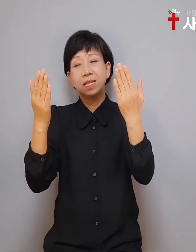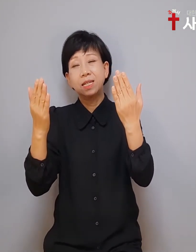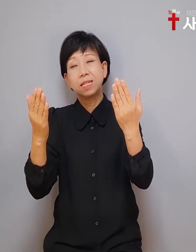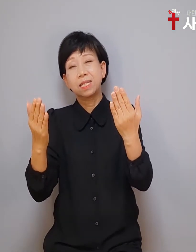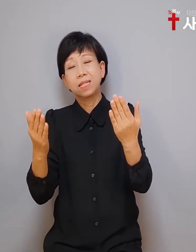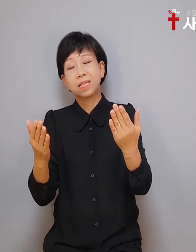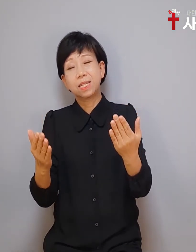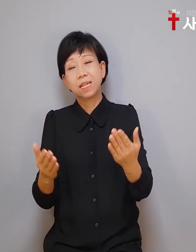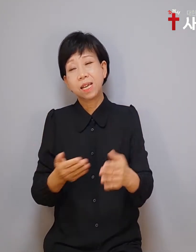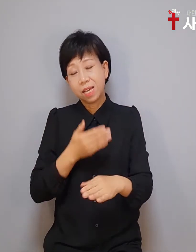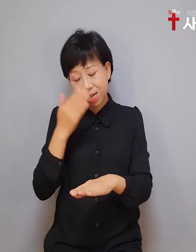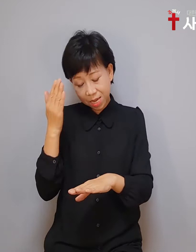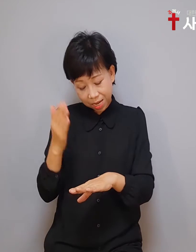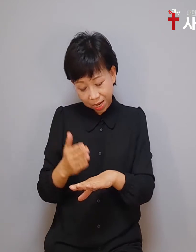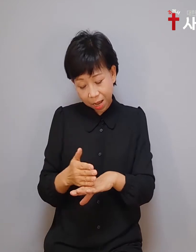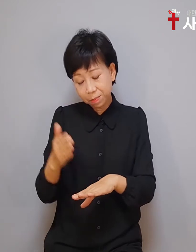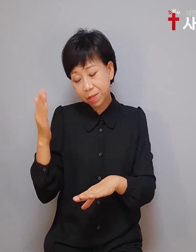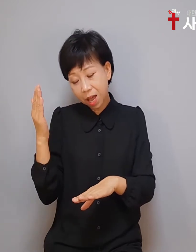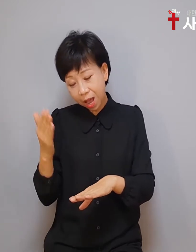인도하시리